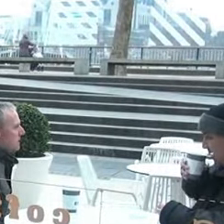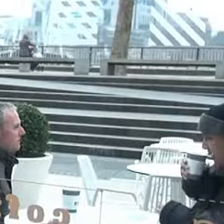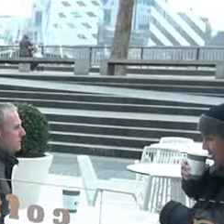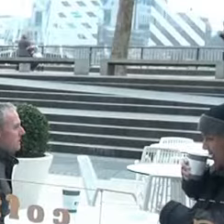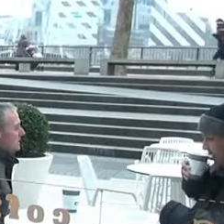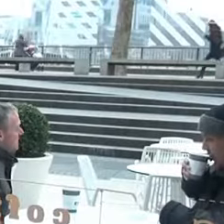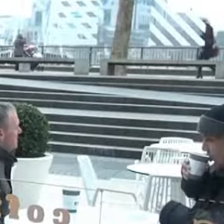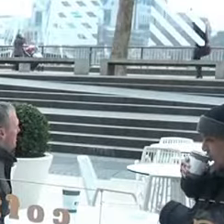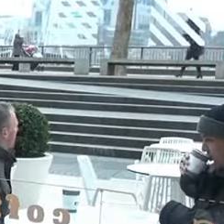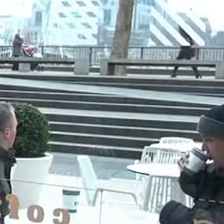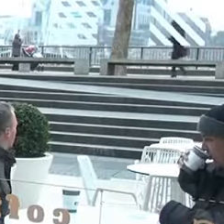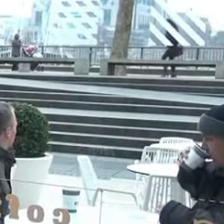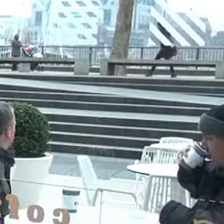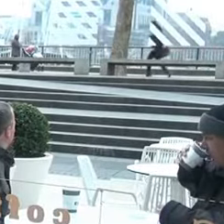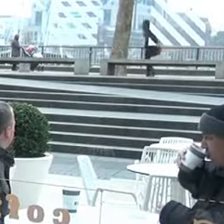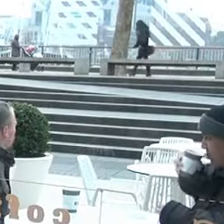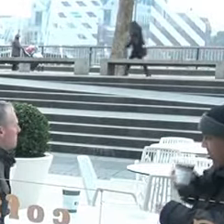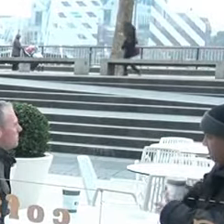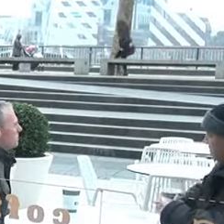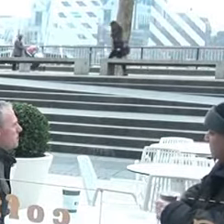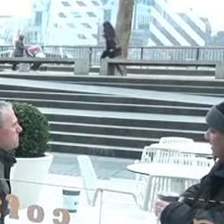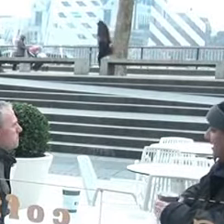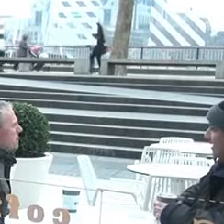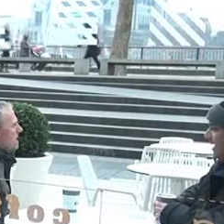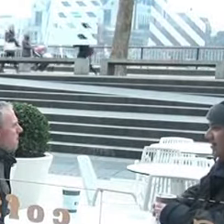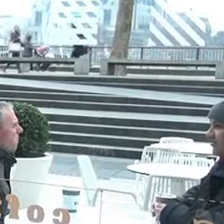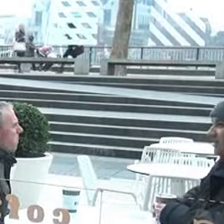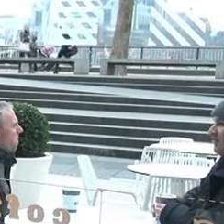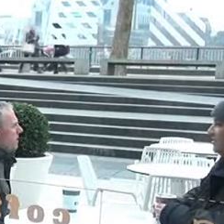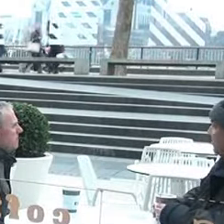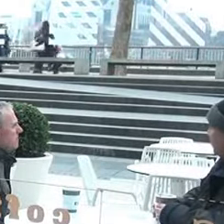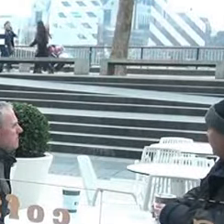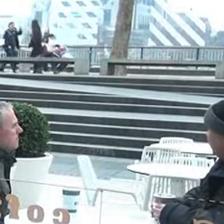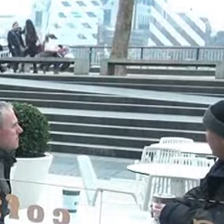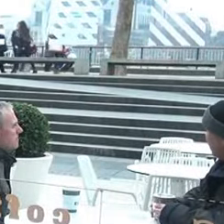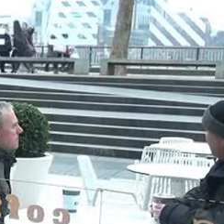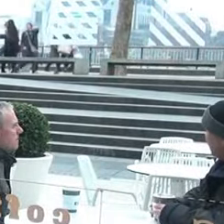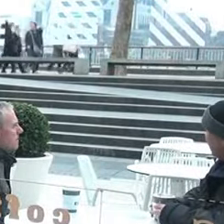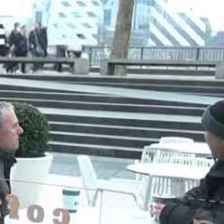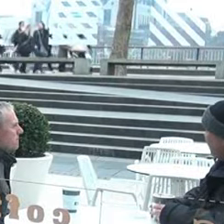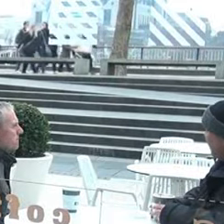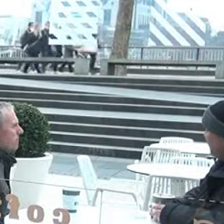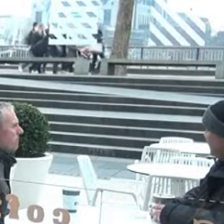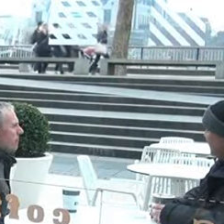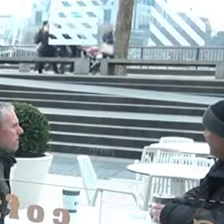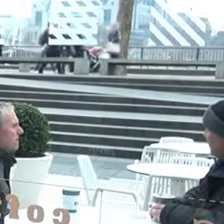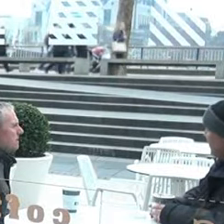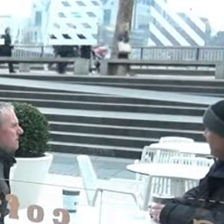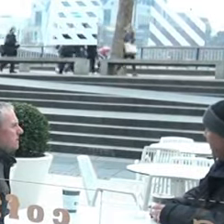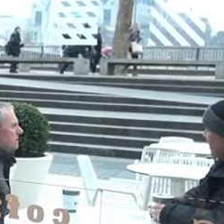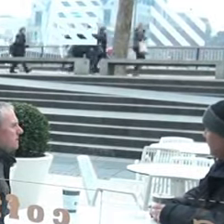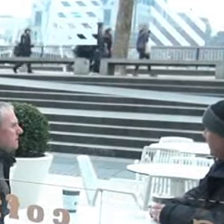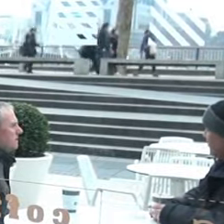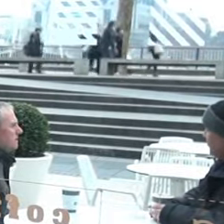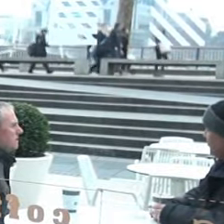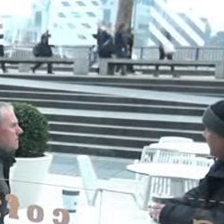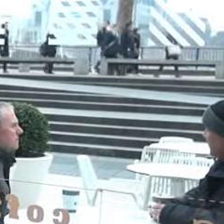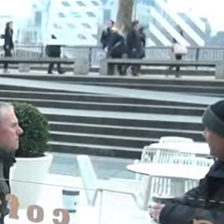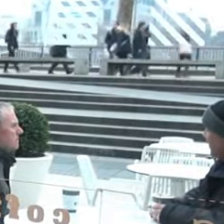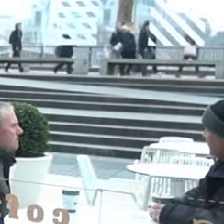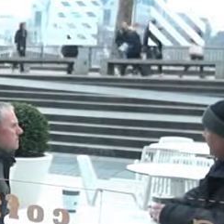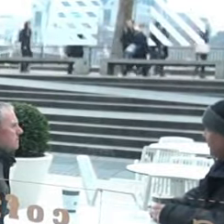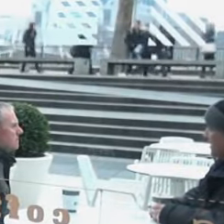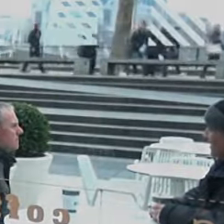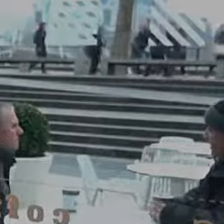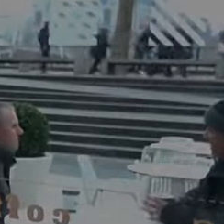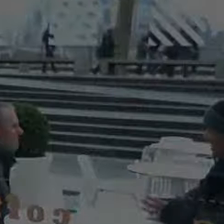no desconforto descobrir que você pode viver ali, porque é nesse desconforto que você consegue sempre ir para muito mais além. Um grande abraço, até a